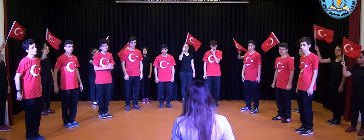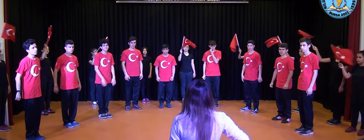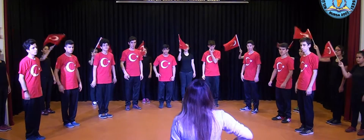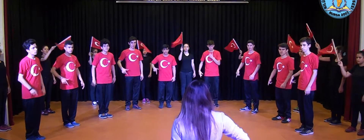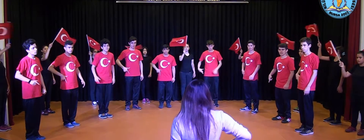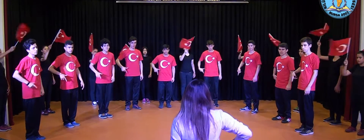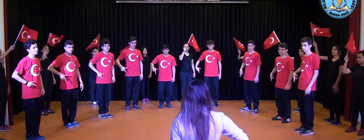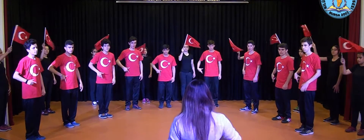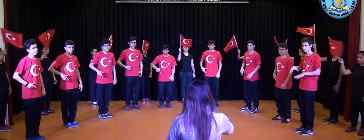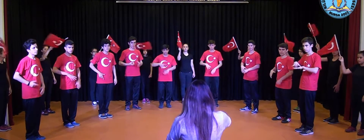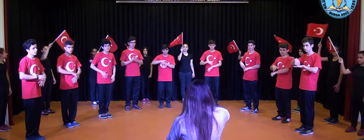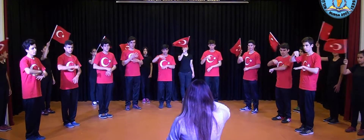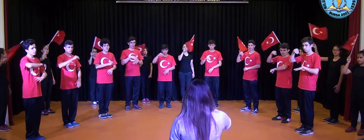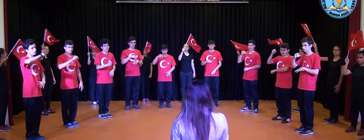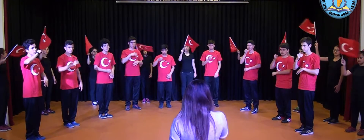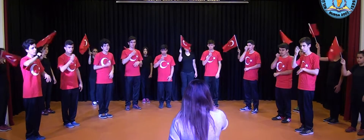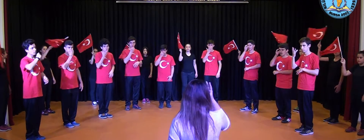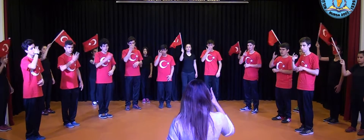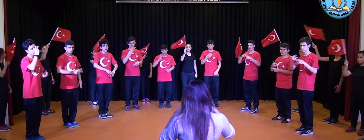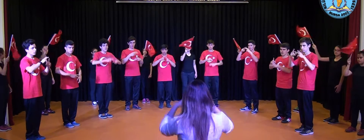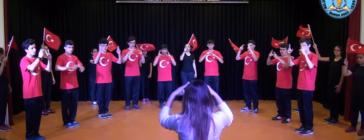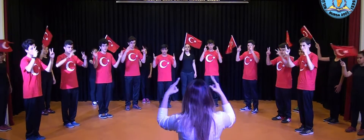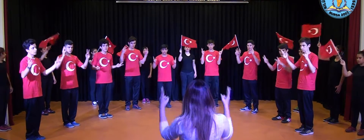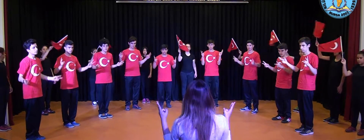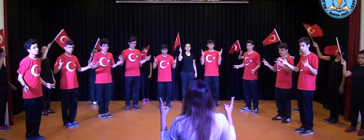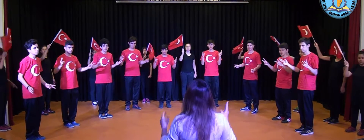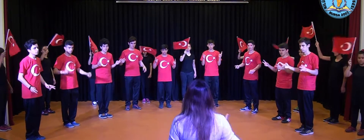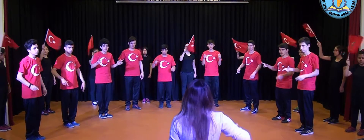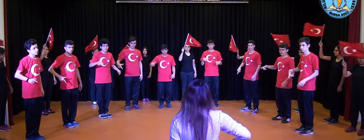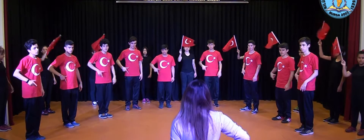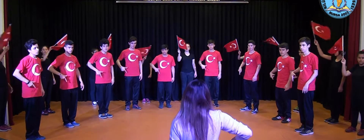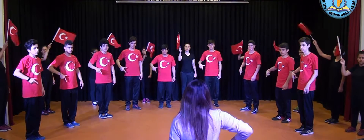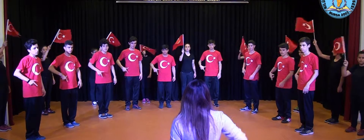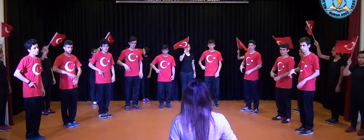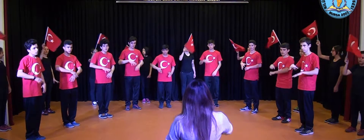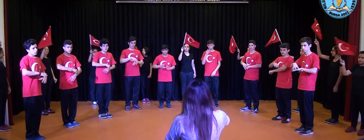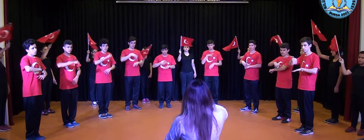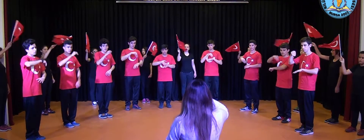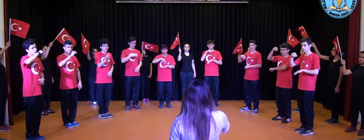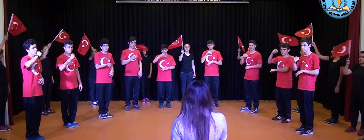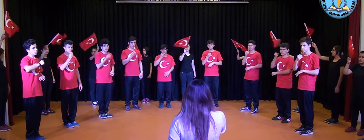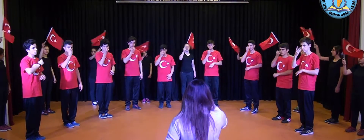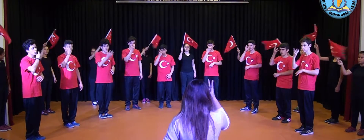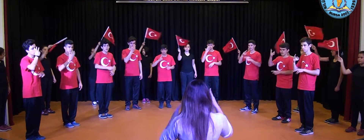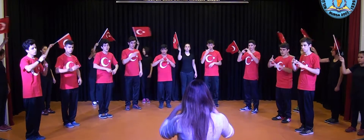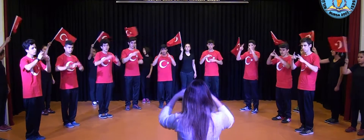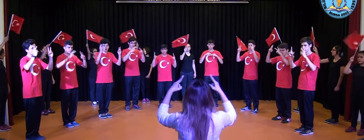İzmir'in dağlarında Çiçekler açar İzmir'in dağlarında Çiçekler